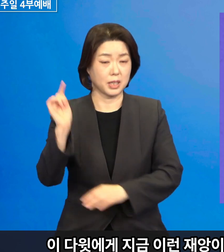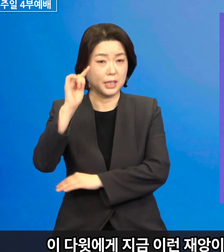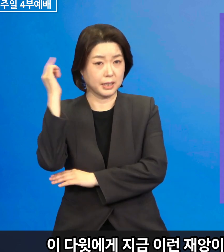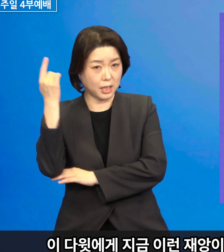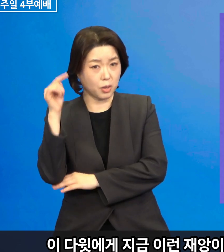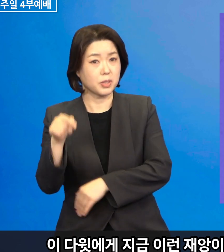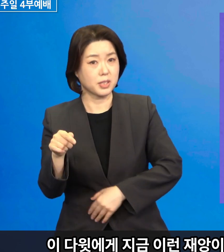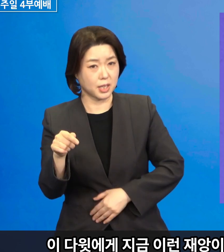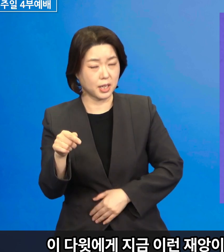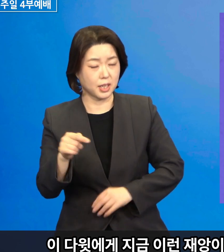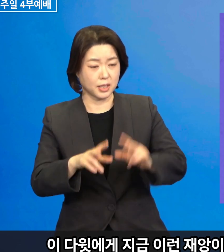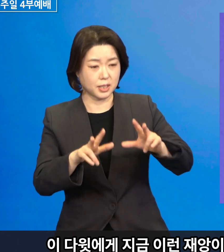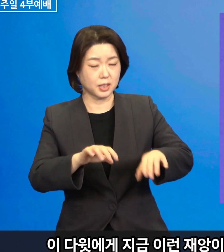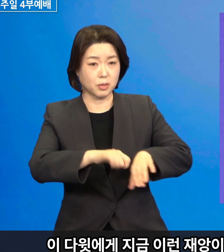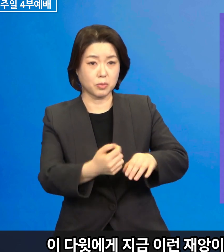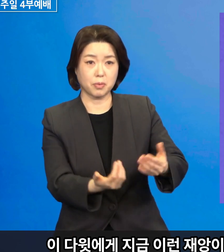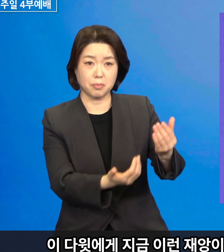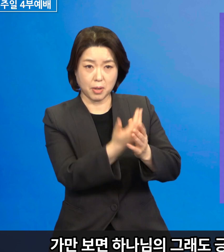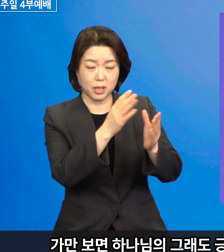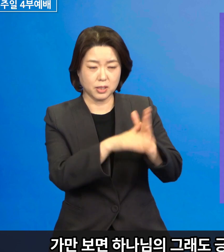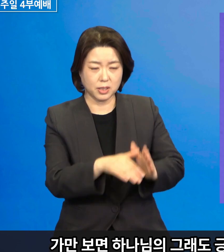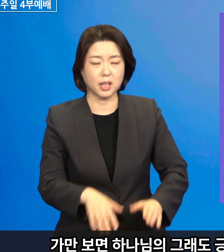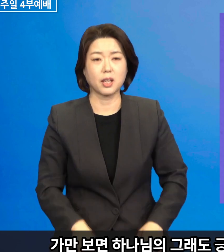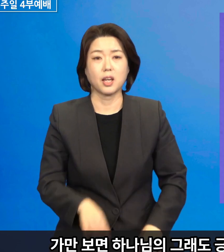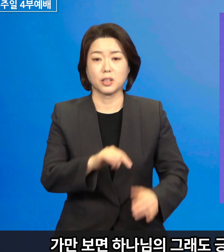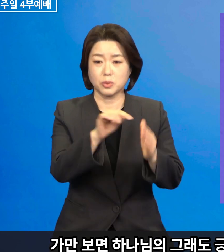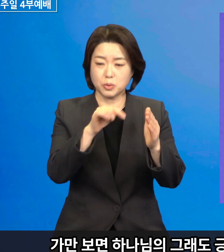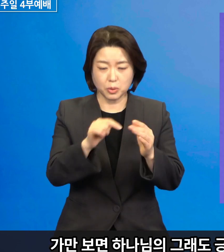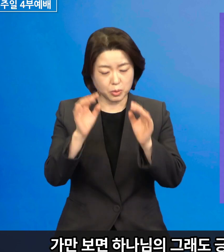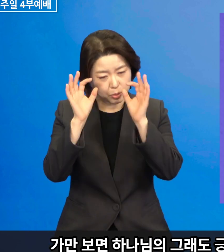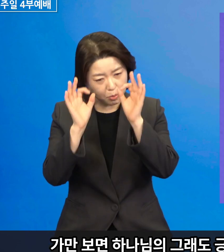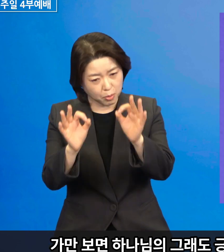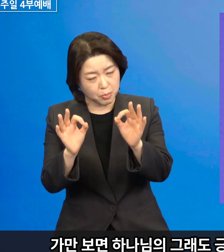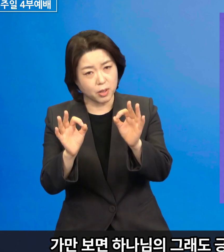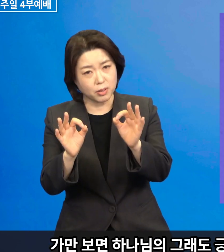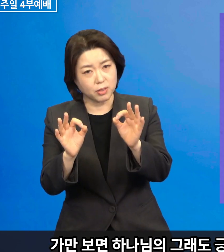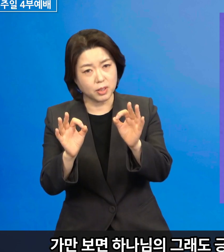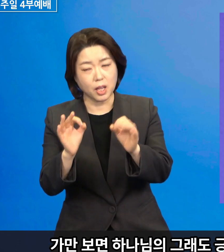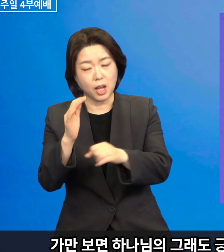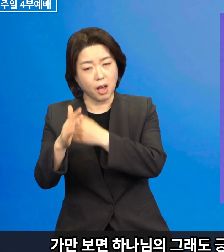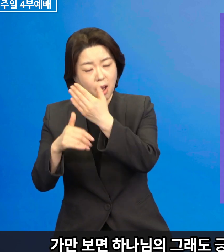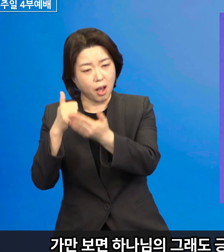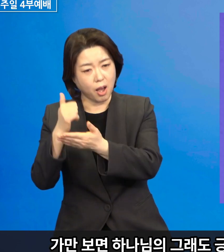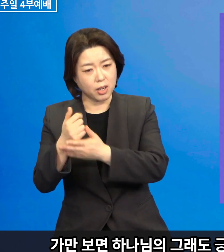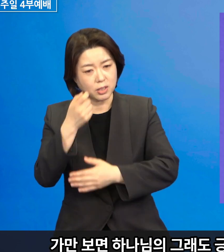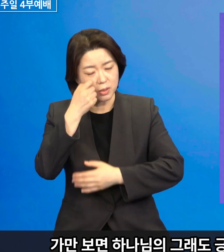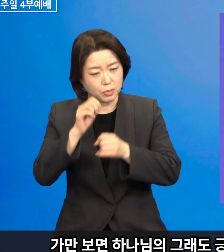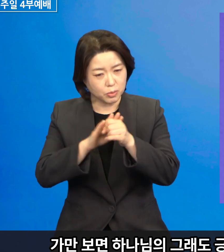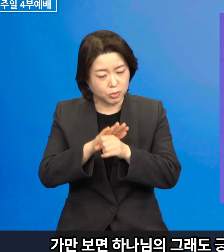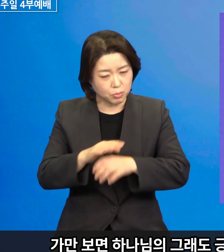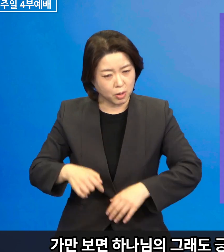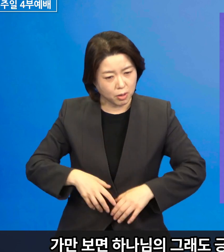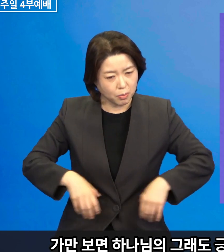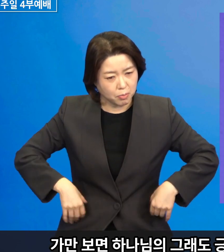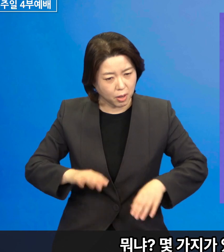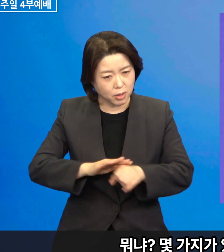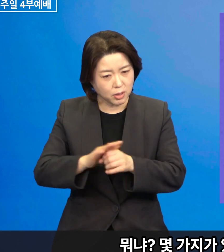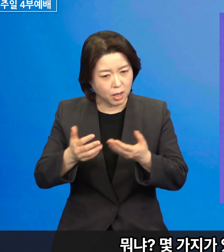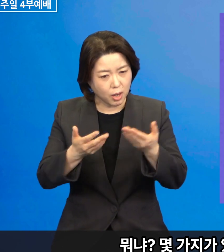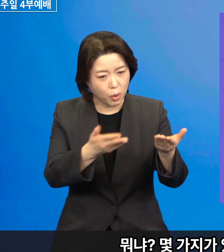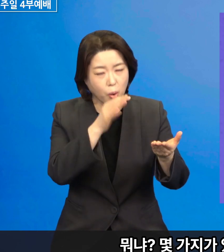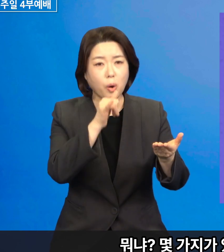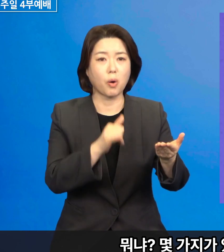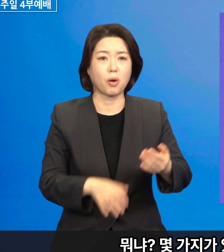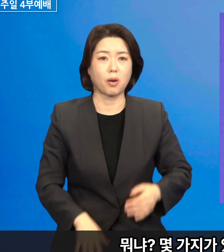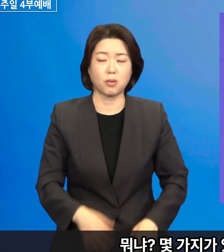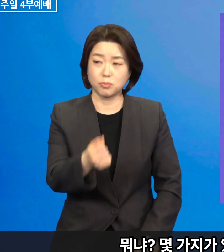벌어지고 있는데 이 재앙 중에도 가만 보면 하나님의 그래도 긍휼과 자비하심이 숨겨져 있는데 뭐냐?